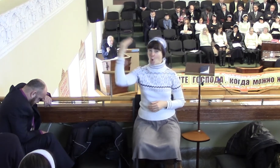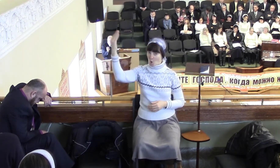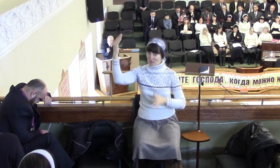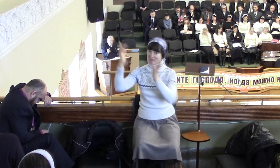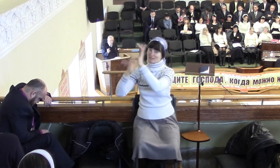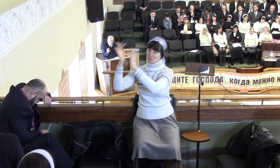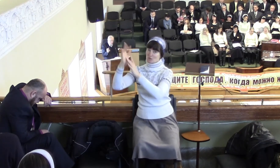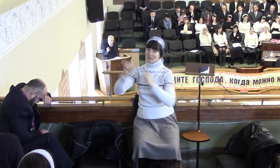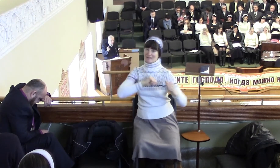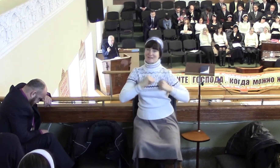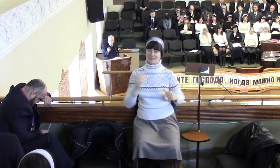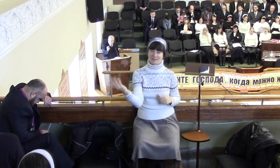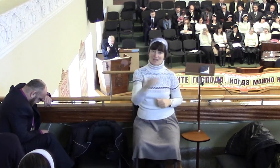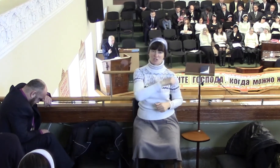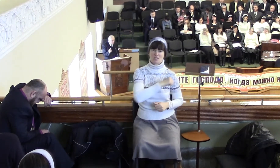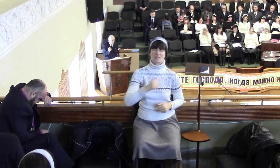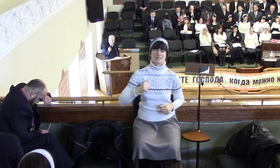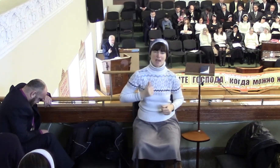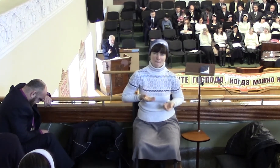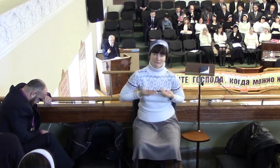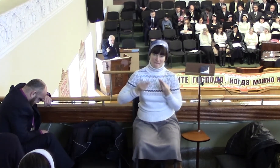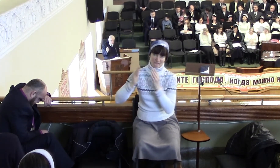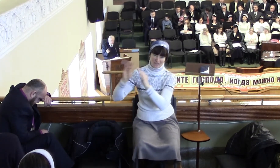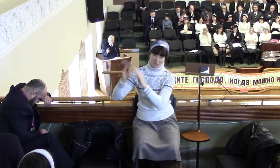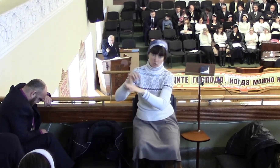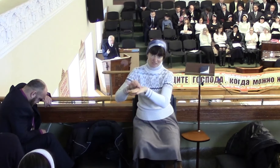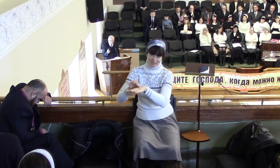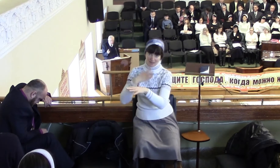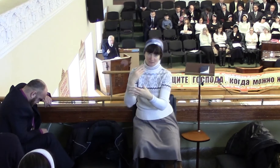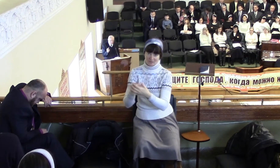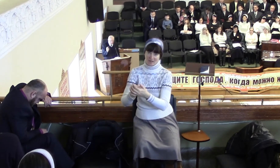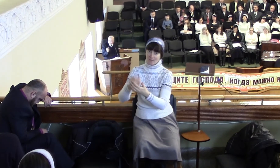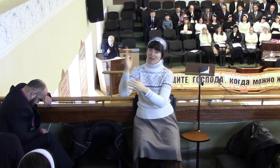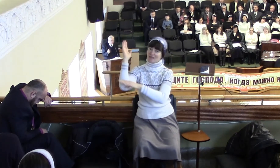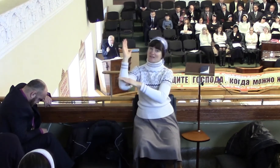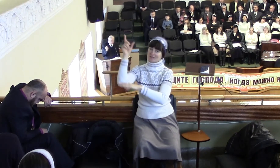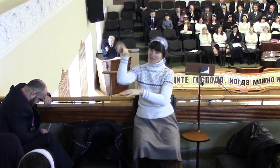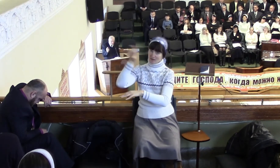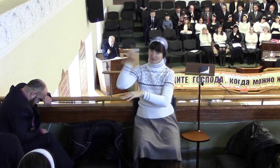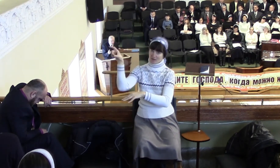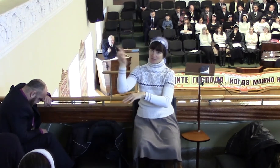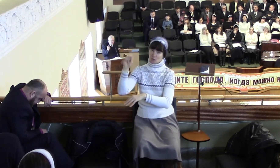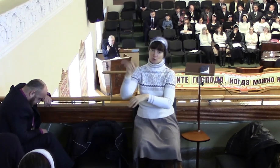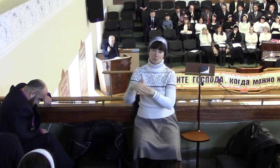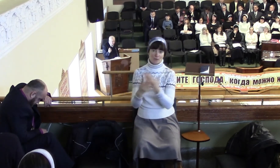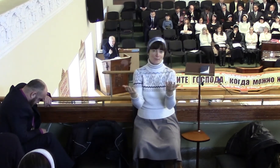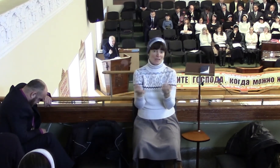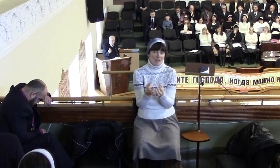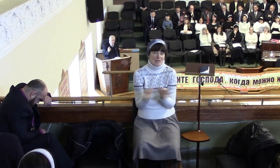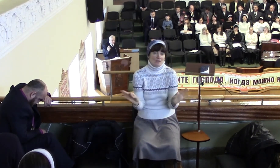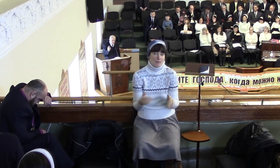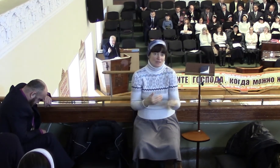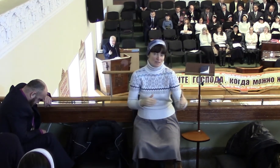телом своим на древо, дабы мы, избавившись от греха, жили для правды. Ранами его